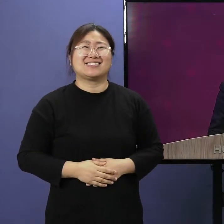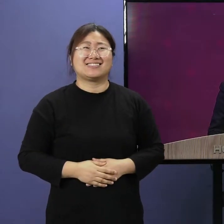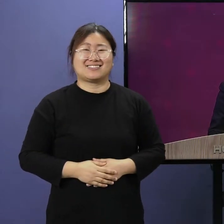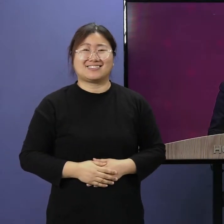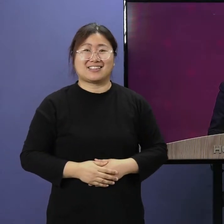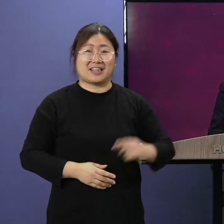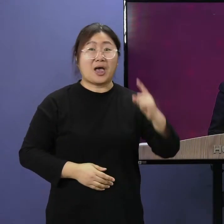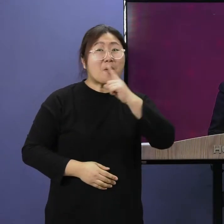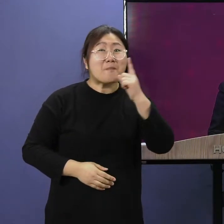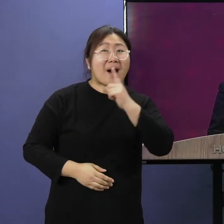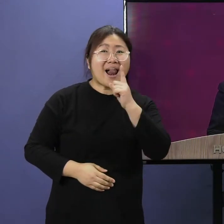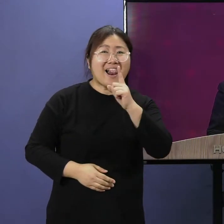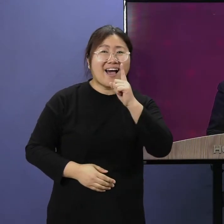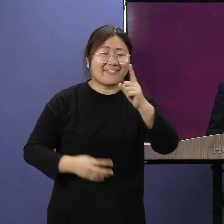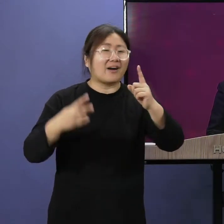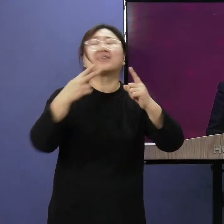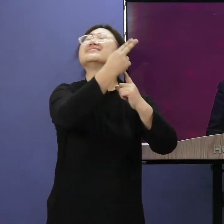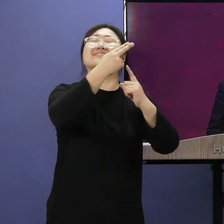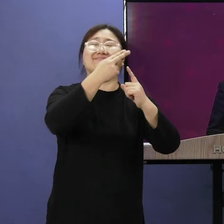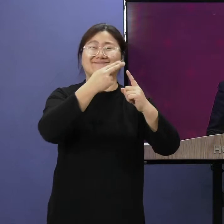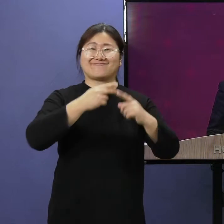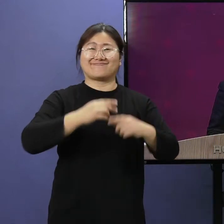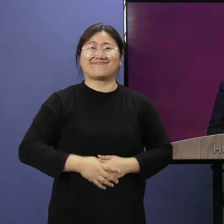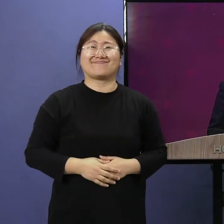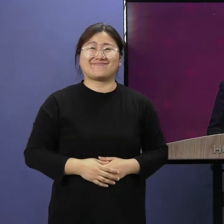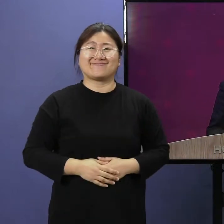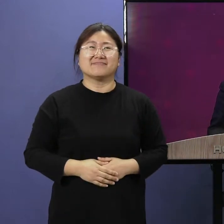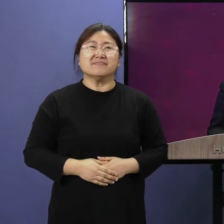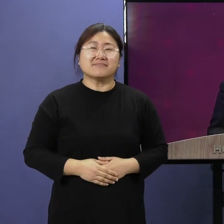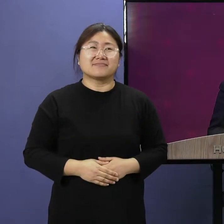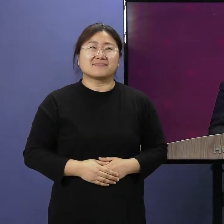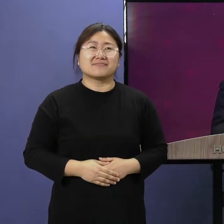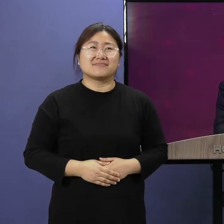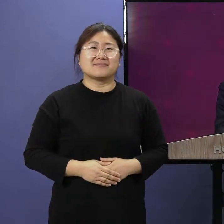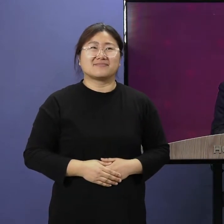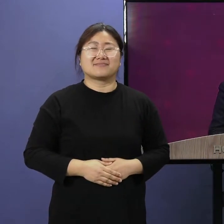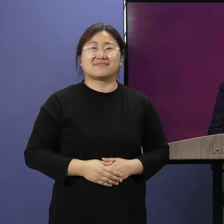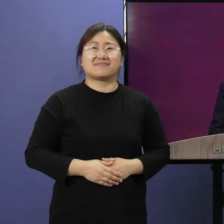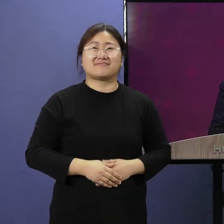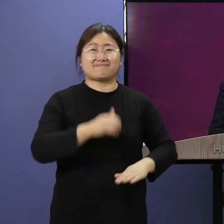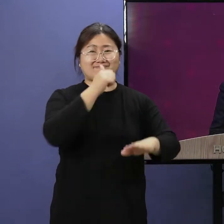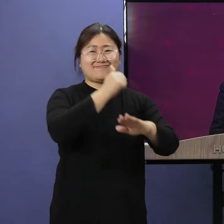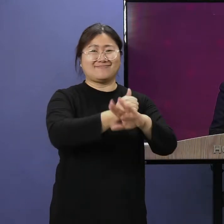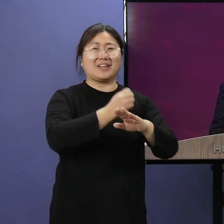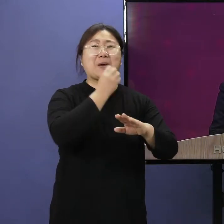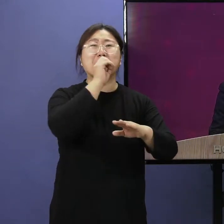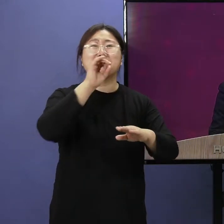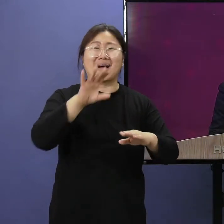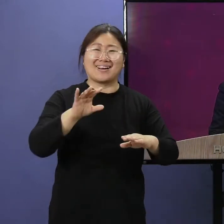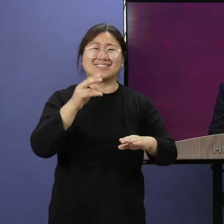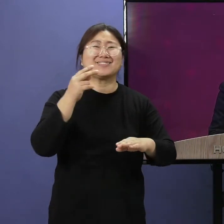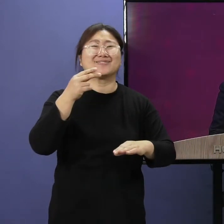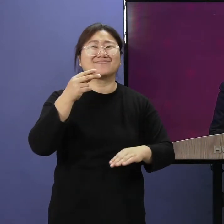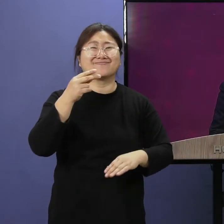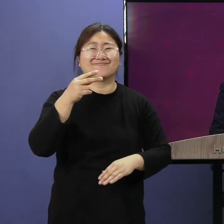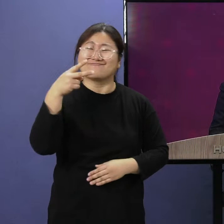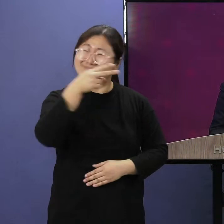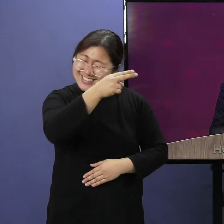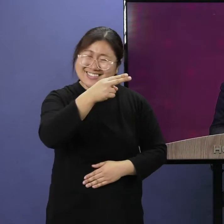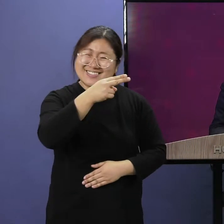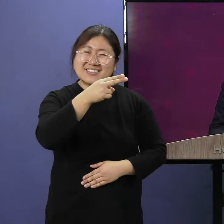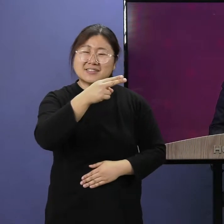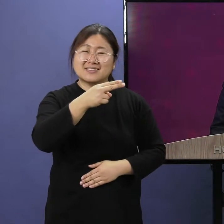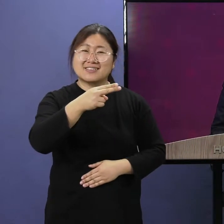끊어버립니다. 말을 끊습니다. 마지막 결론을 딱 내뱉어야 되는데 아버지가 딱 끊어버리고